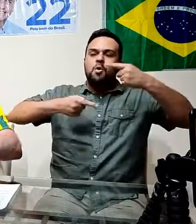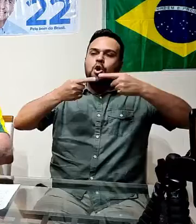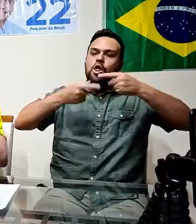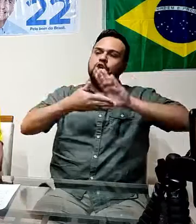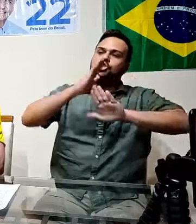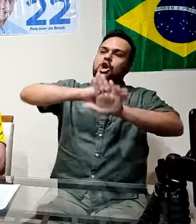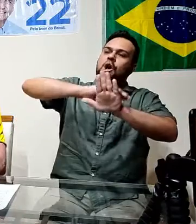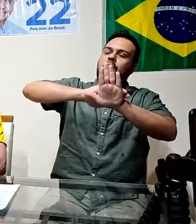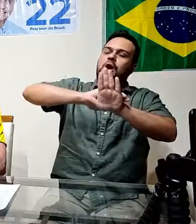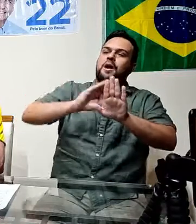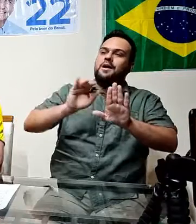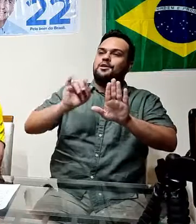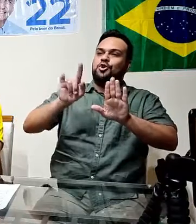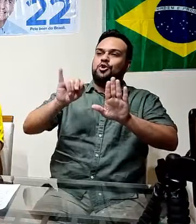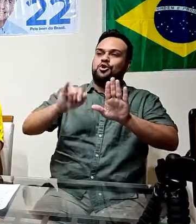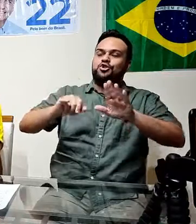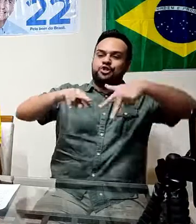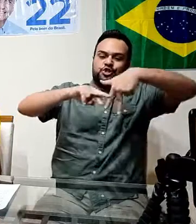de gênero,